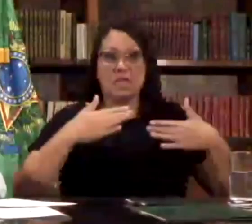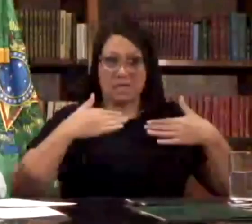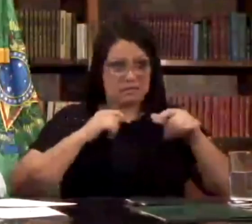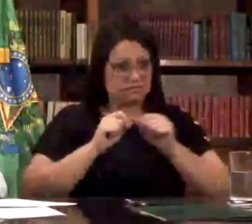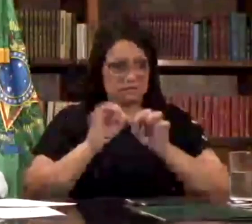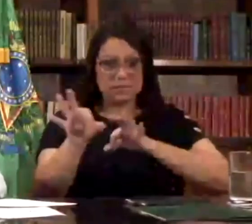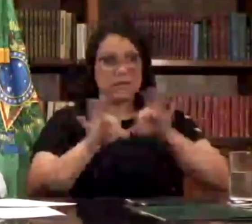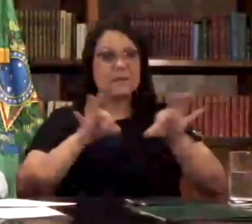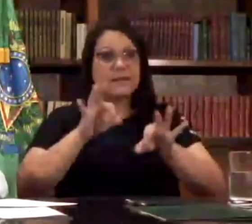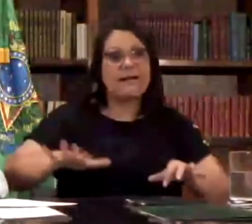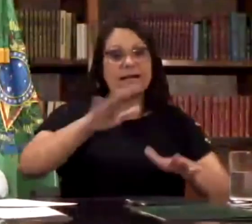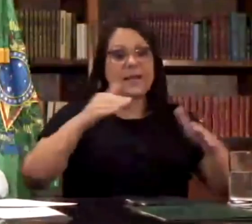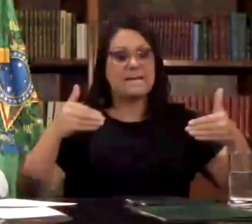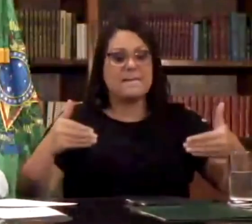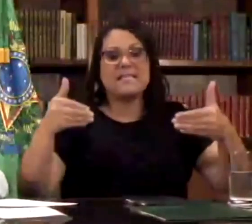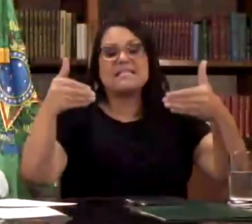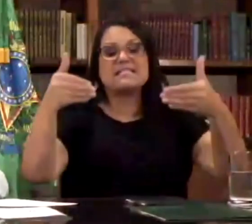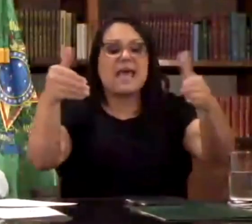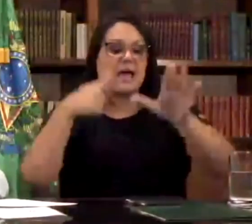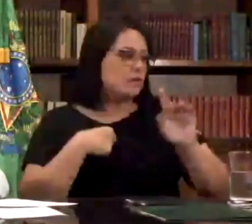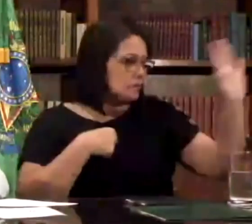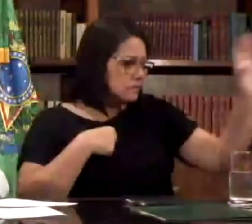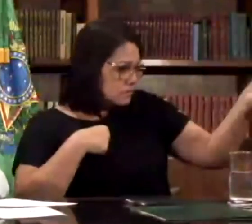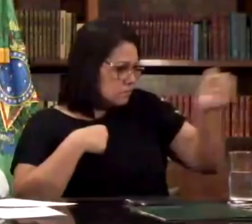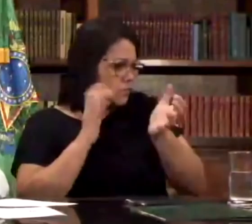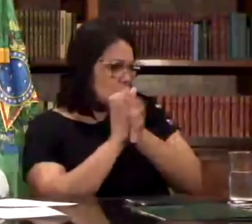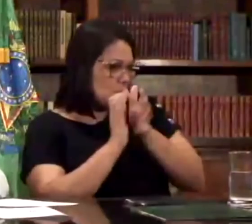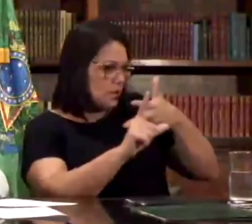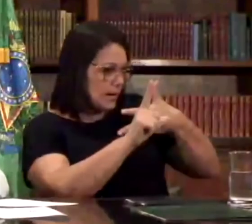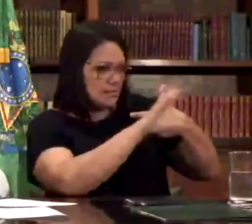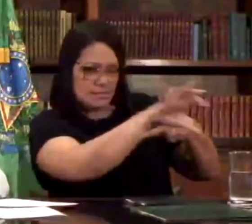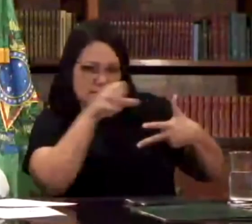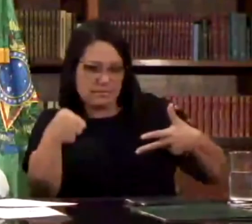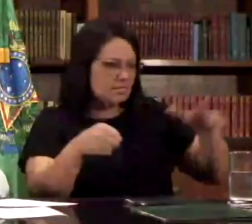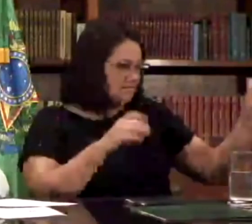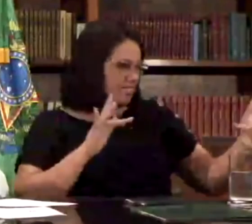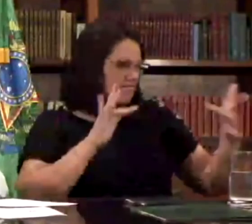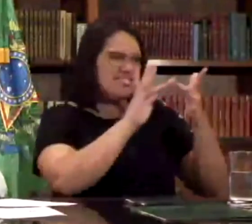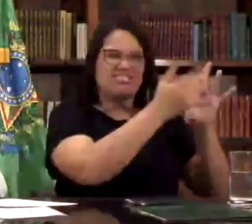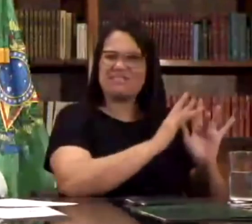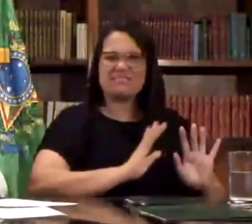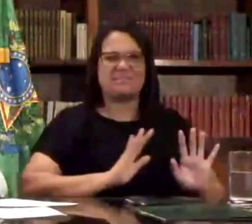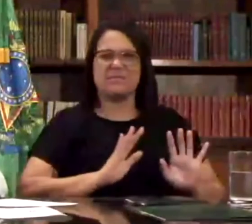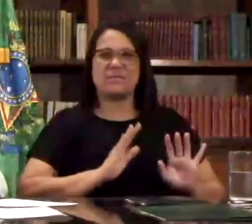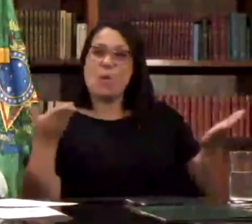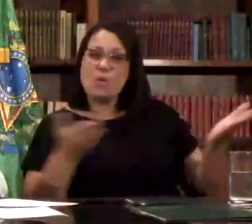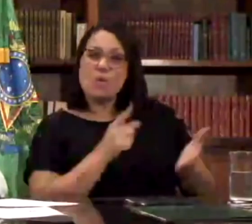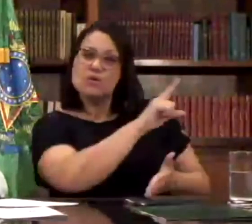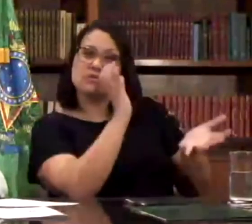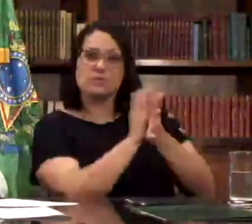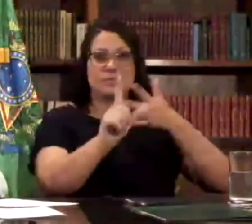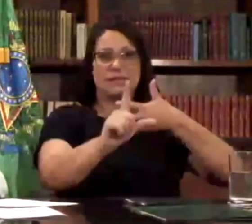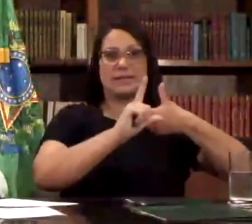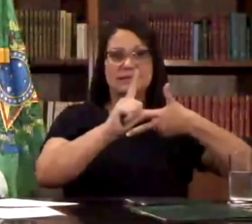né, colado ao Poder Legislativo. O Poder Legislativo hoje tem liberdade, não tinha. Os